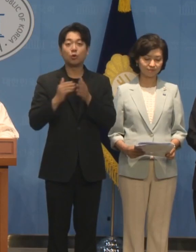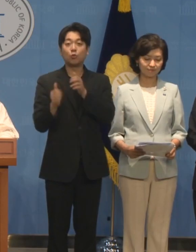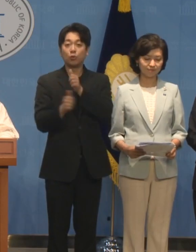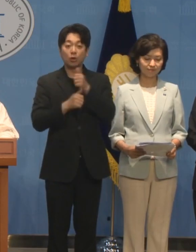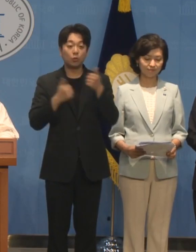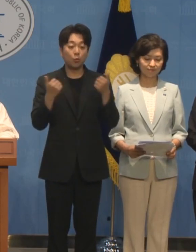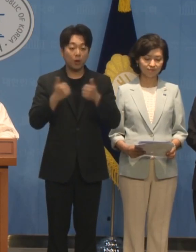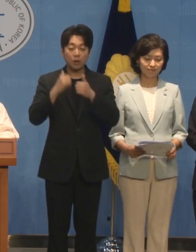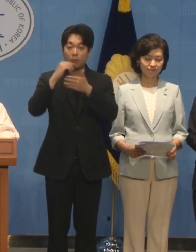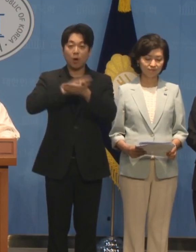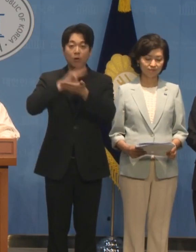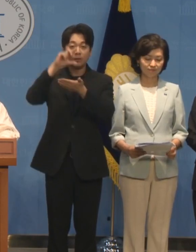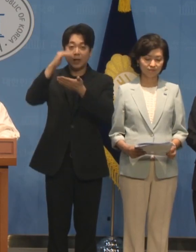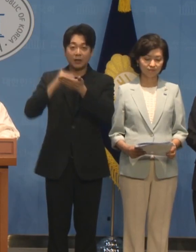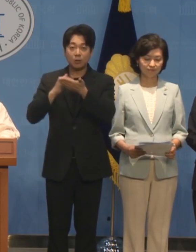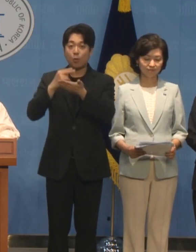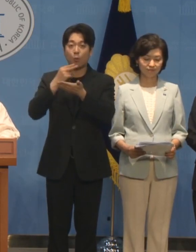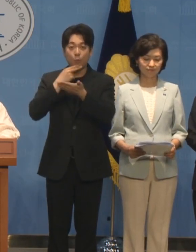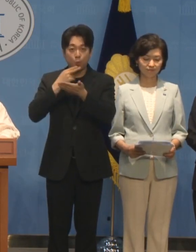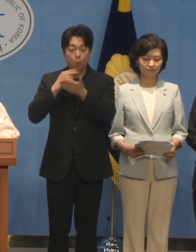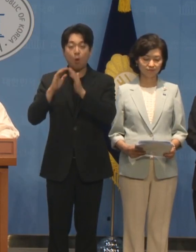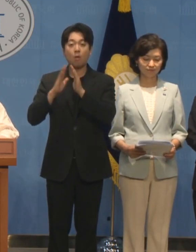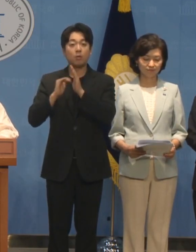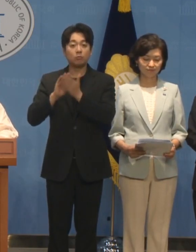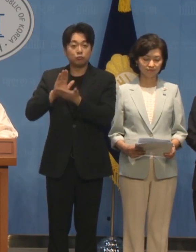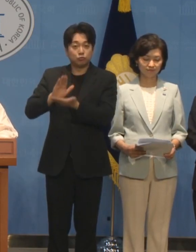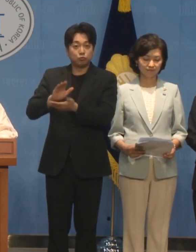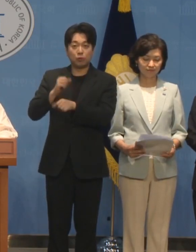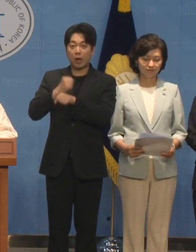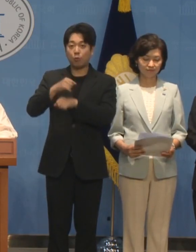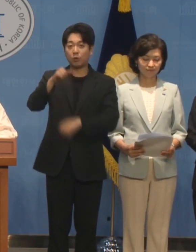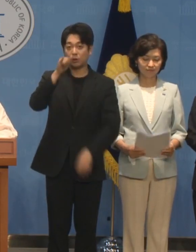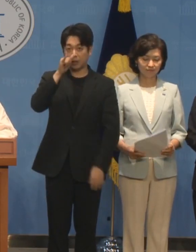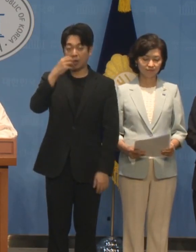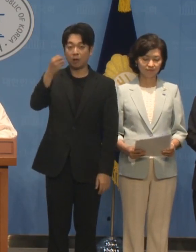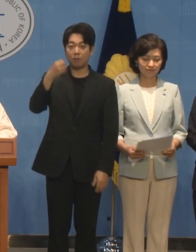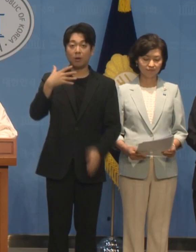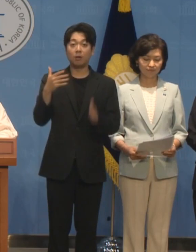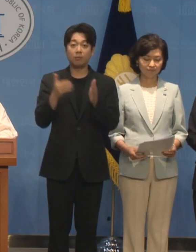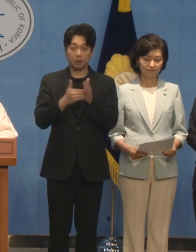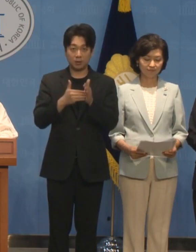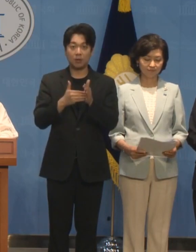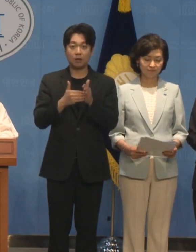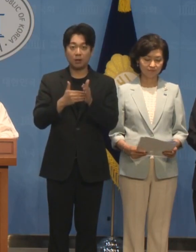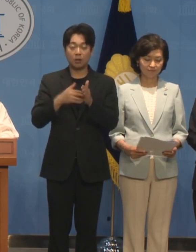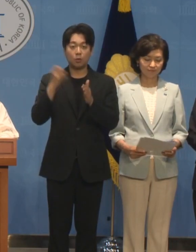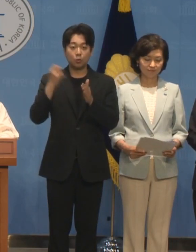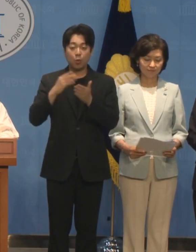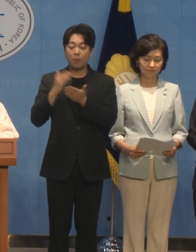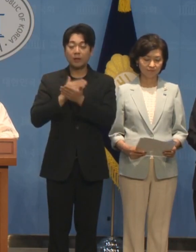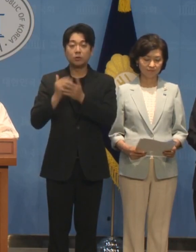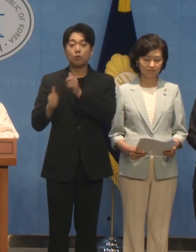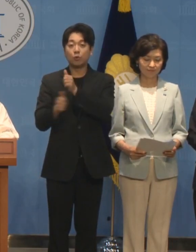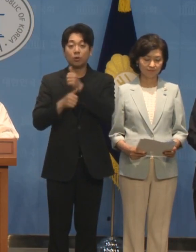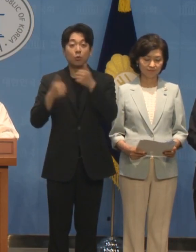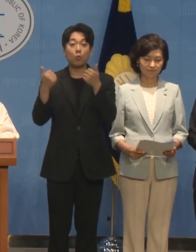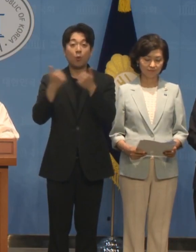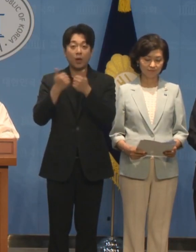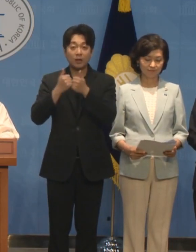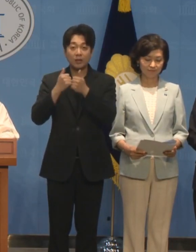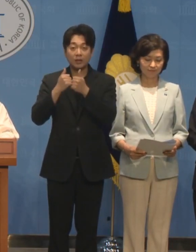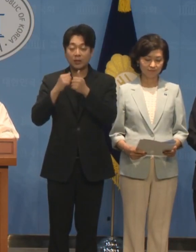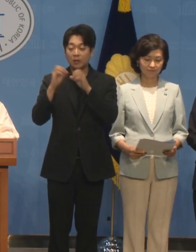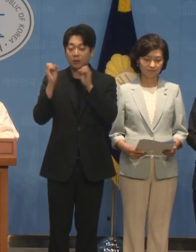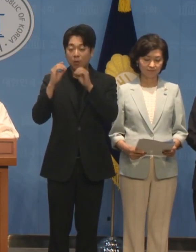회의 참석자 명단도 공개할 수 없다고 했습니다. 또 배정위원회 회의록 작성 과정에서